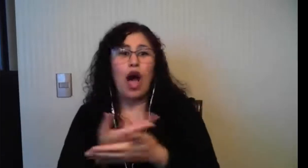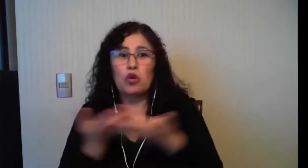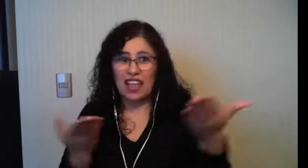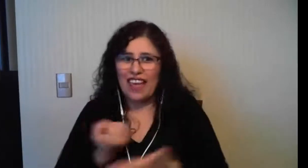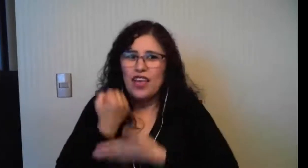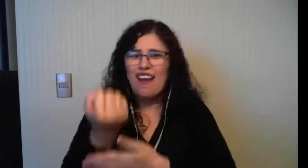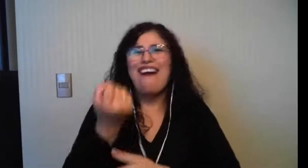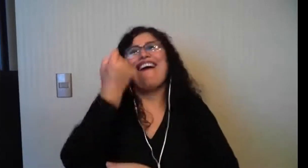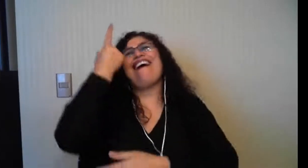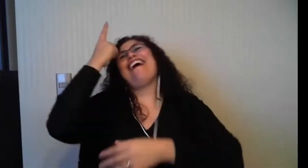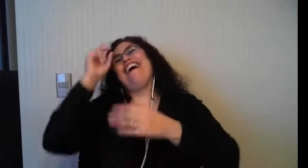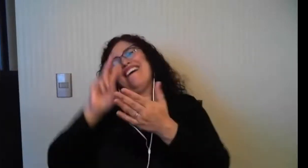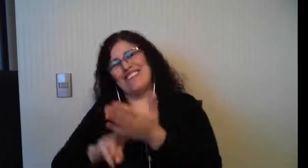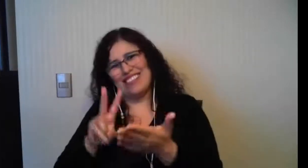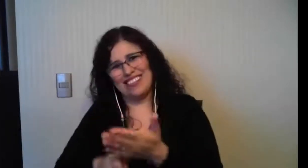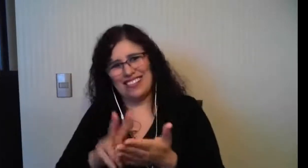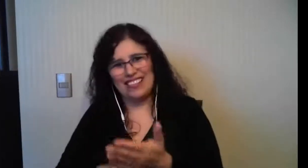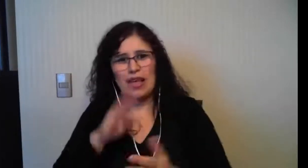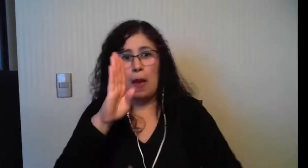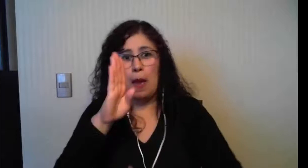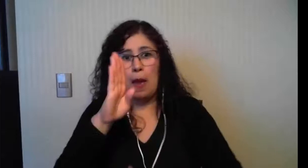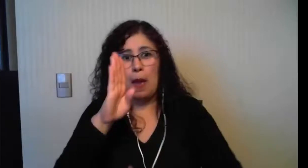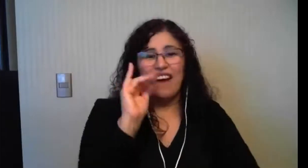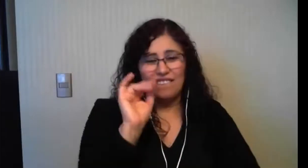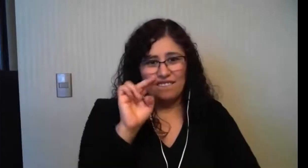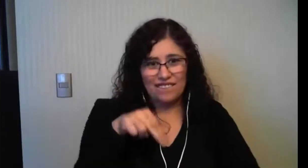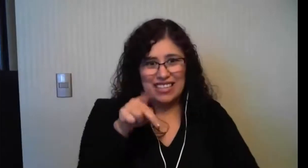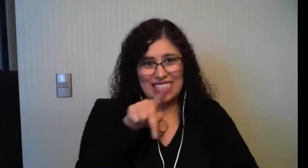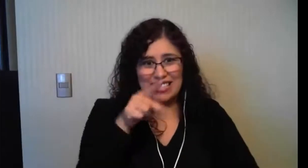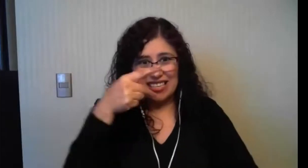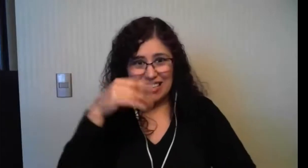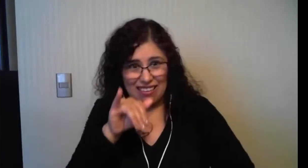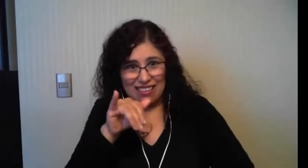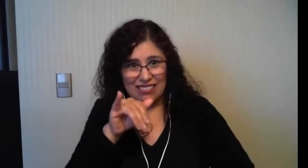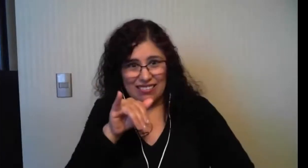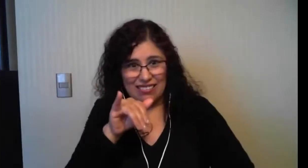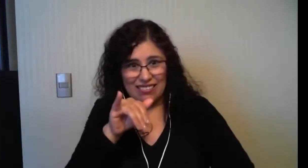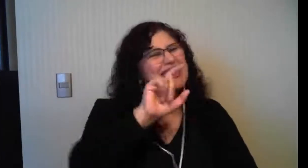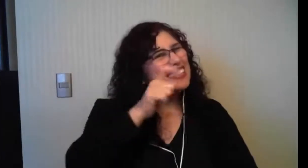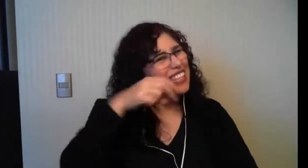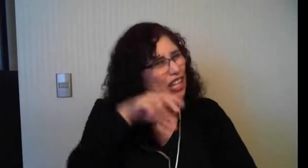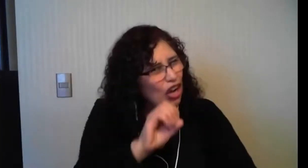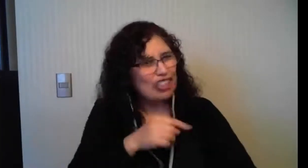poder comprender el signo de Babinski, que es característico de lesión de la vía piramidal, ¿ya? Y